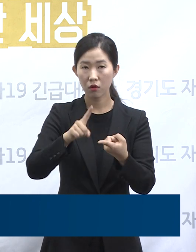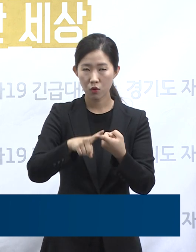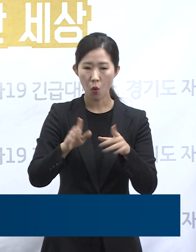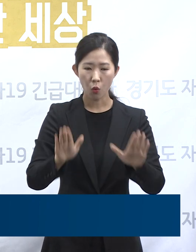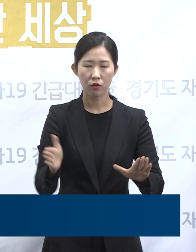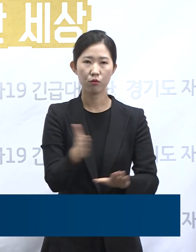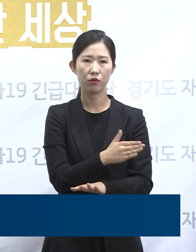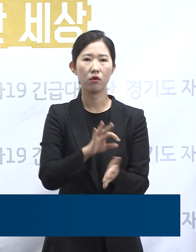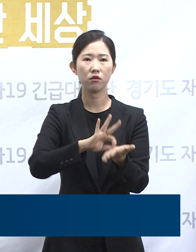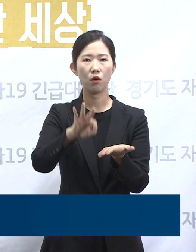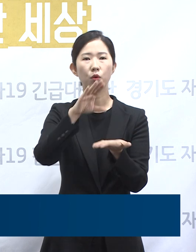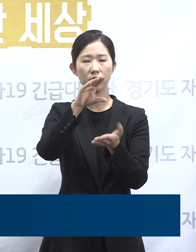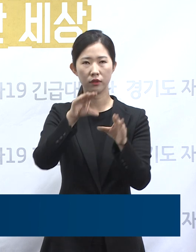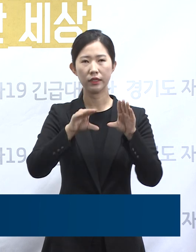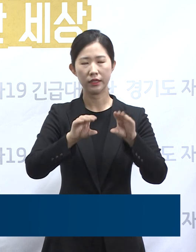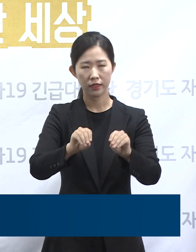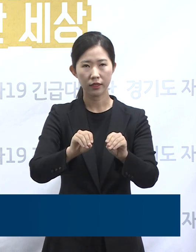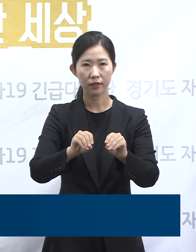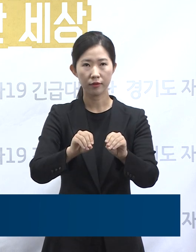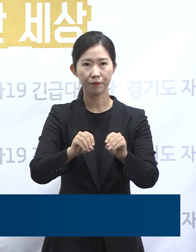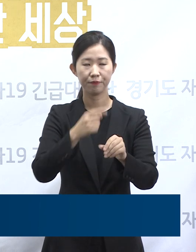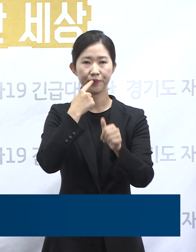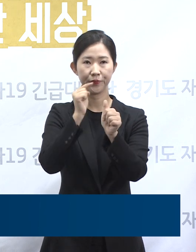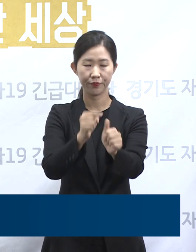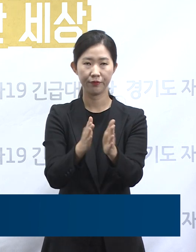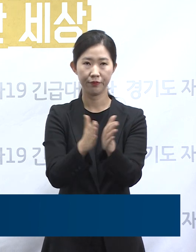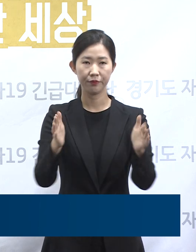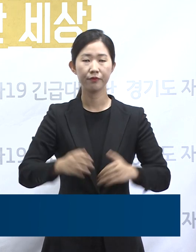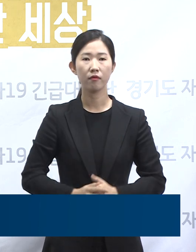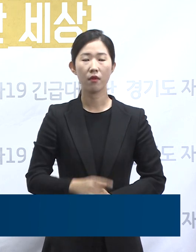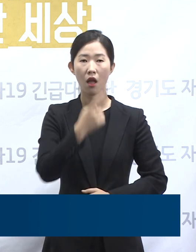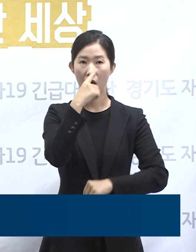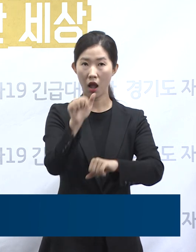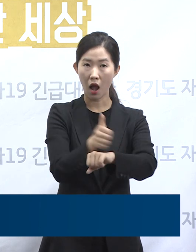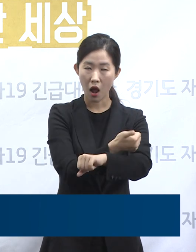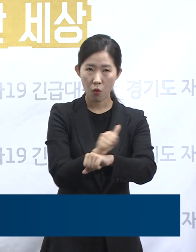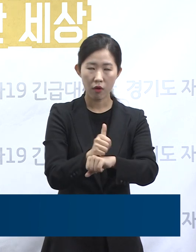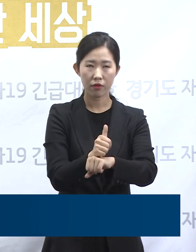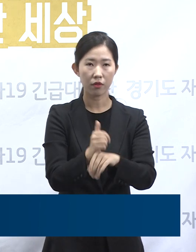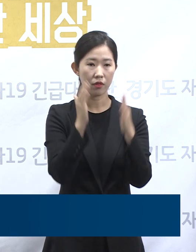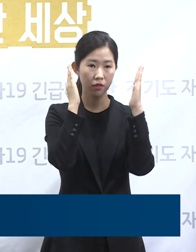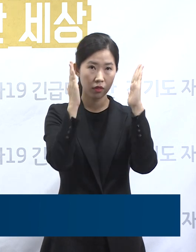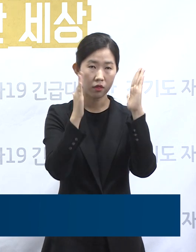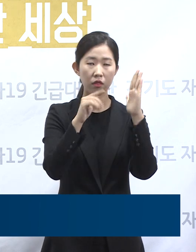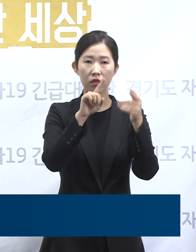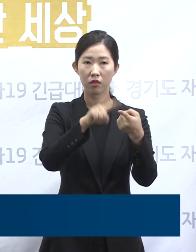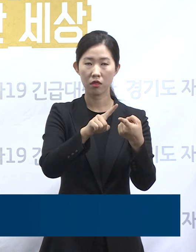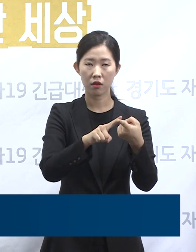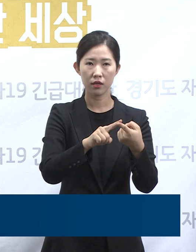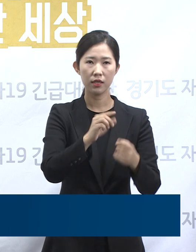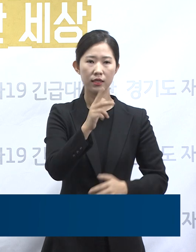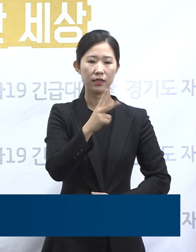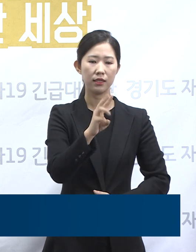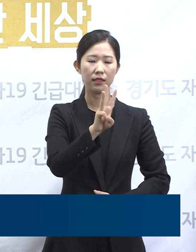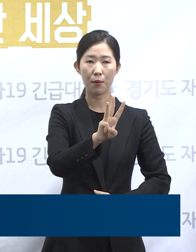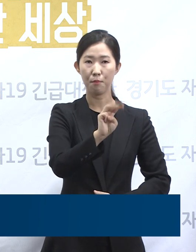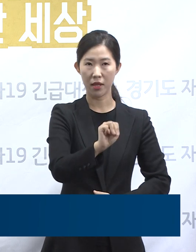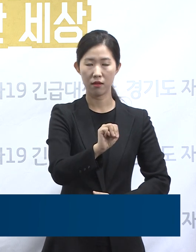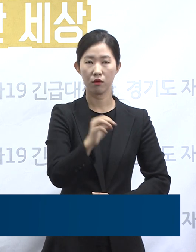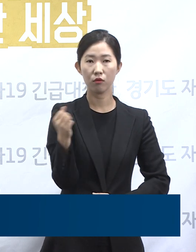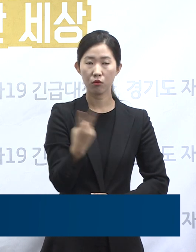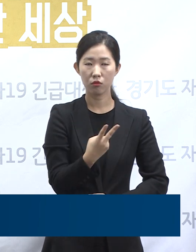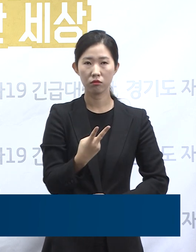제한 행정명령을 시행합니다. 학원 및 교습소 33,091개소 및 무도장, 체력단련장